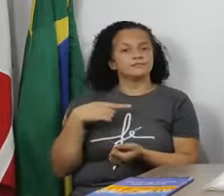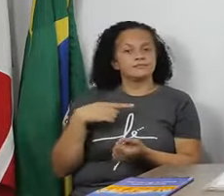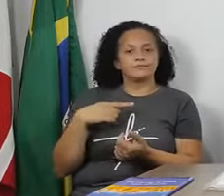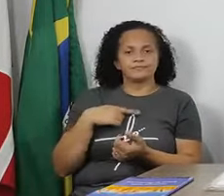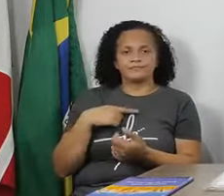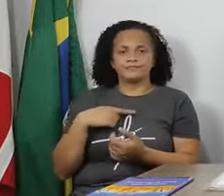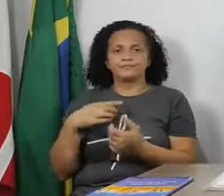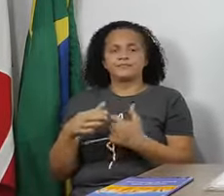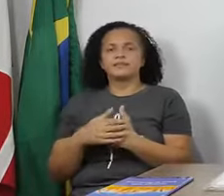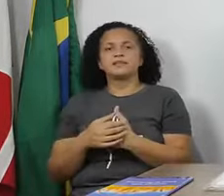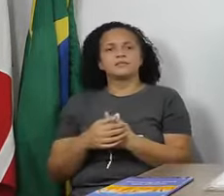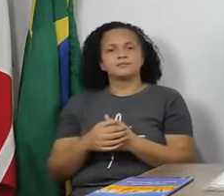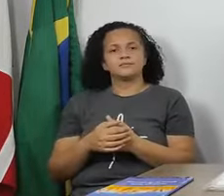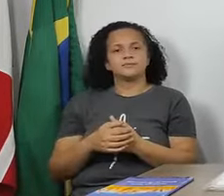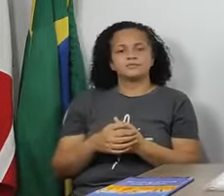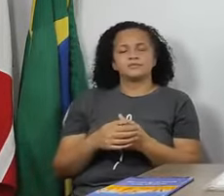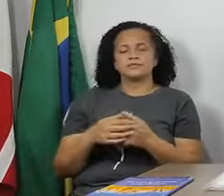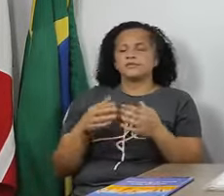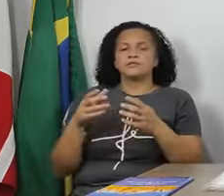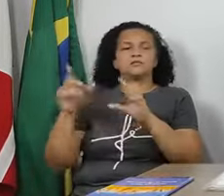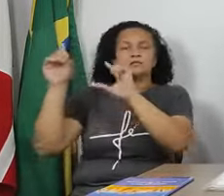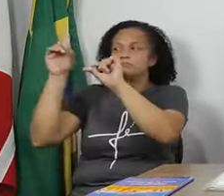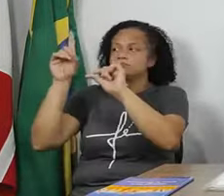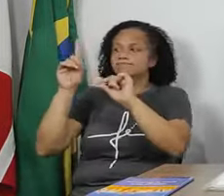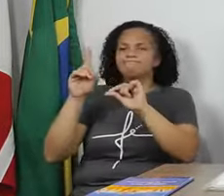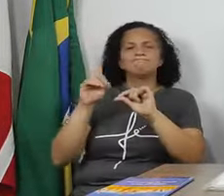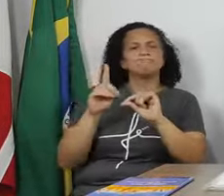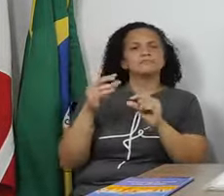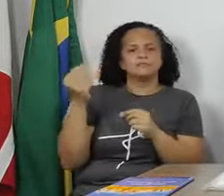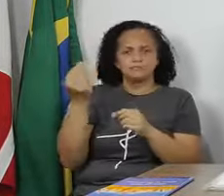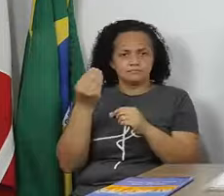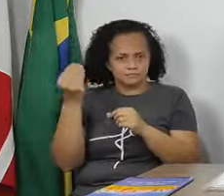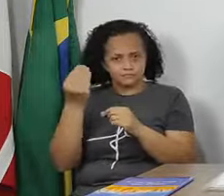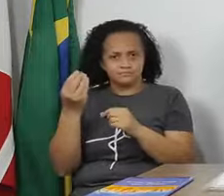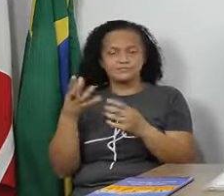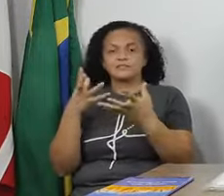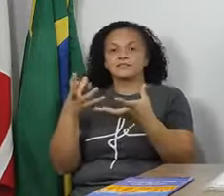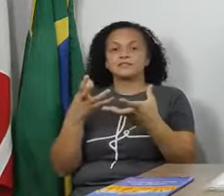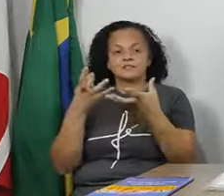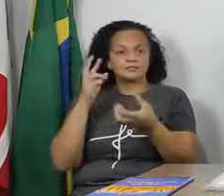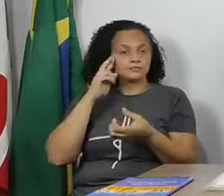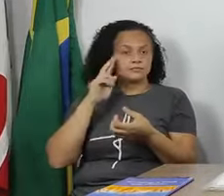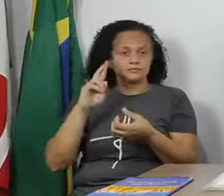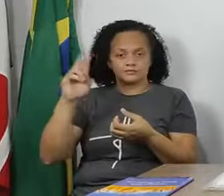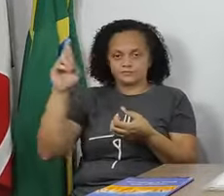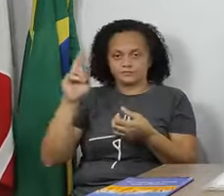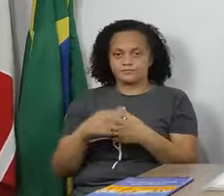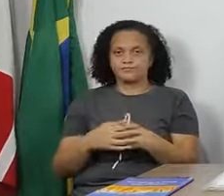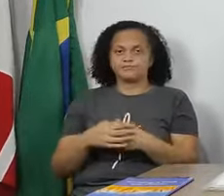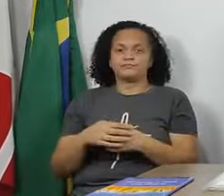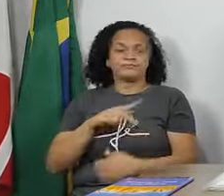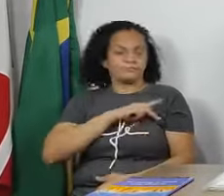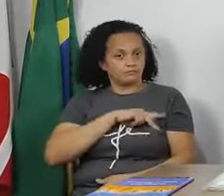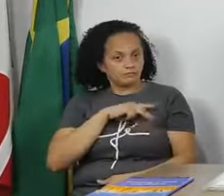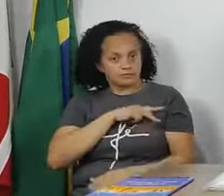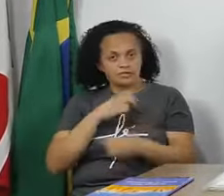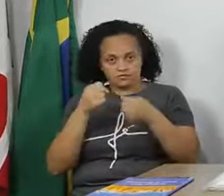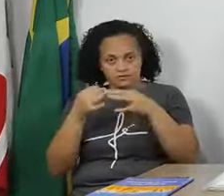Cristo, do novo nascimento. E Paulo diz em Colossenses 2, do 1 ao